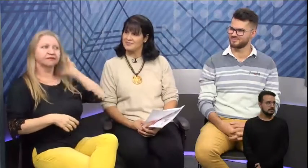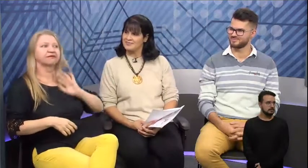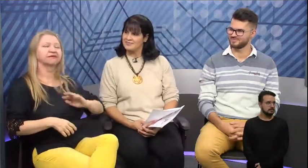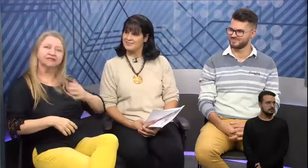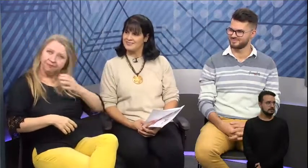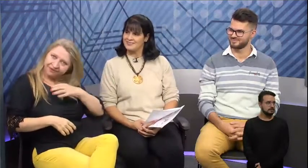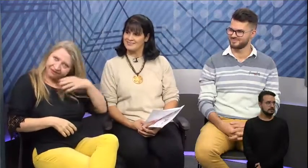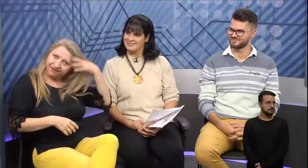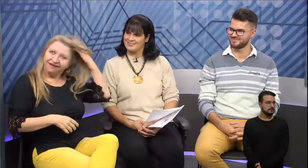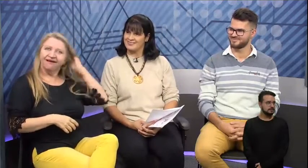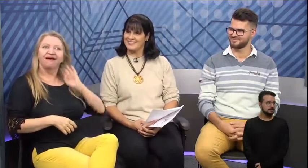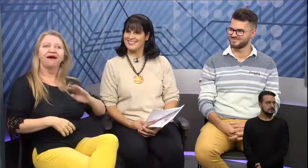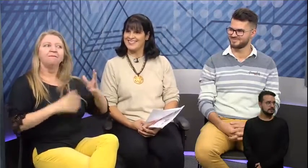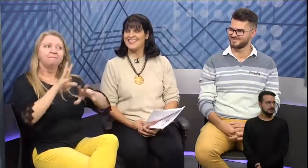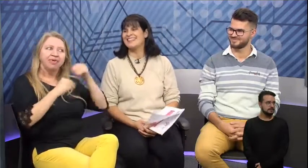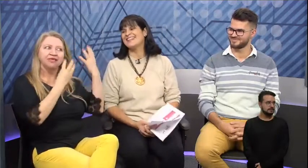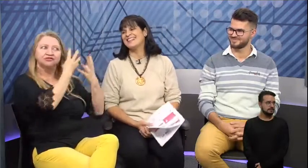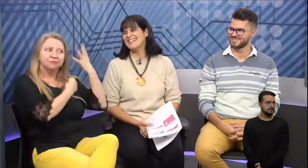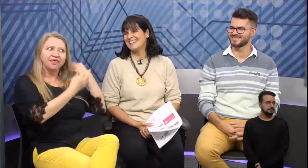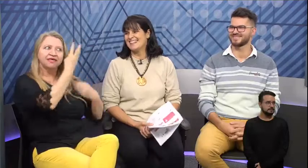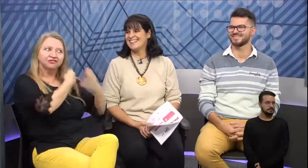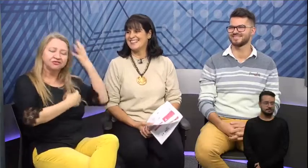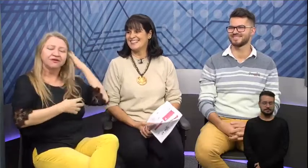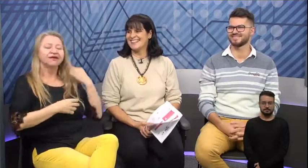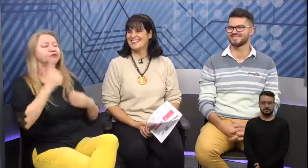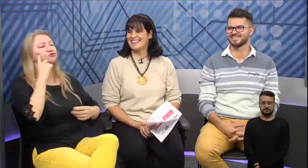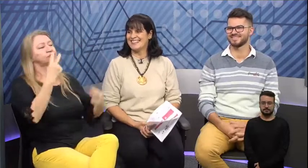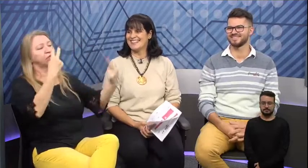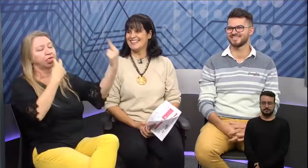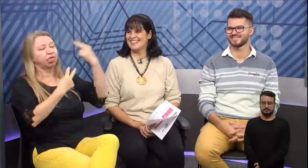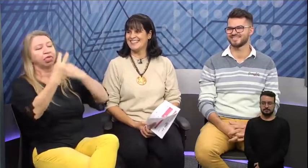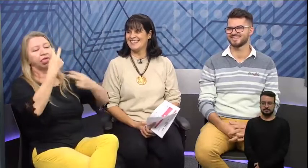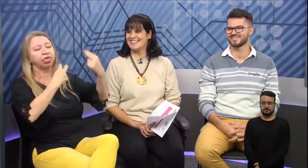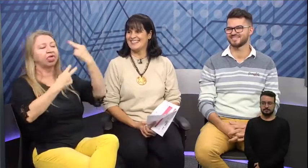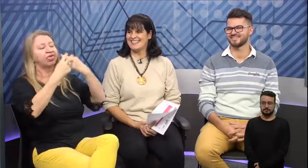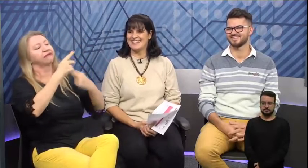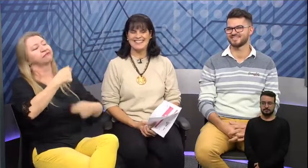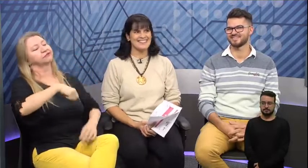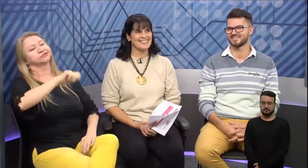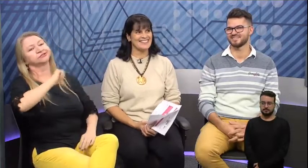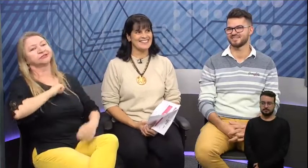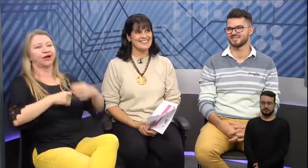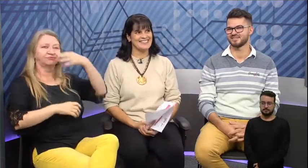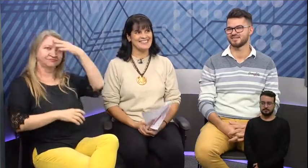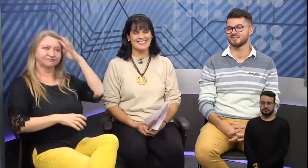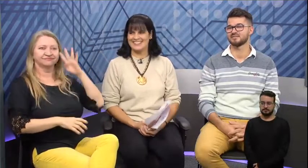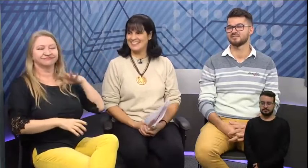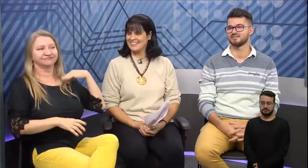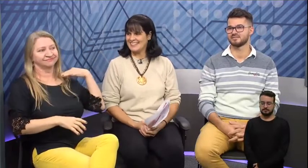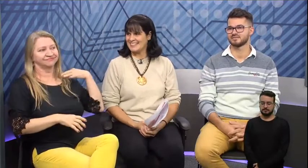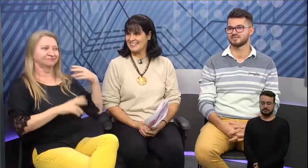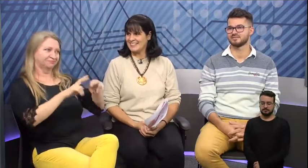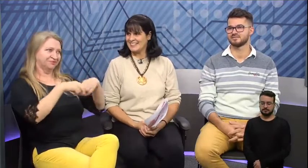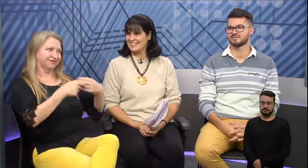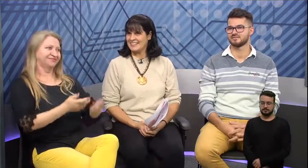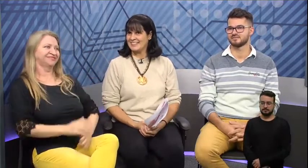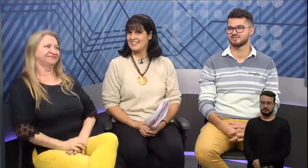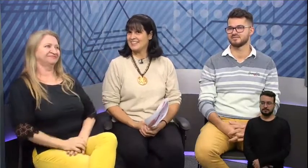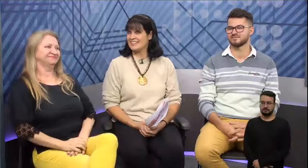frente, sabe? Caído. Ficava sempre caído na frente, eu mexia bastante no cabelo. E os surdos me observando me deram o sinal, então, por causa